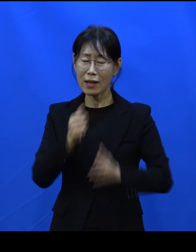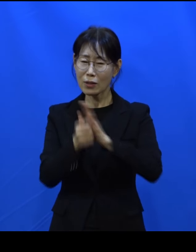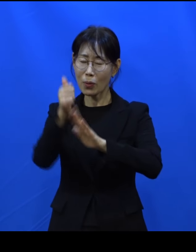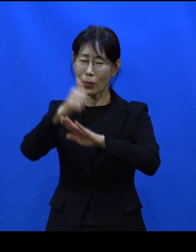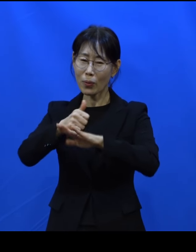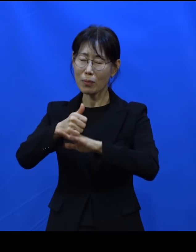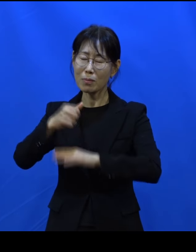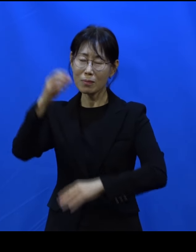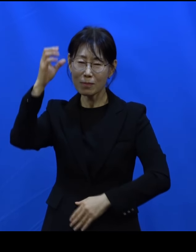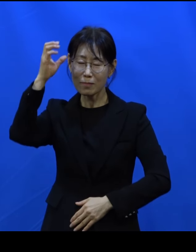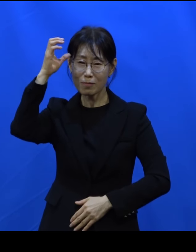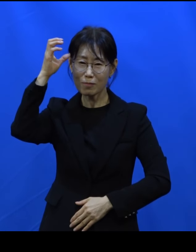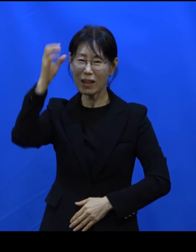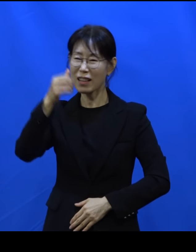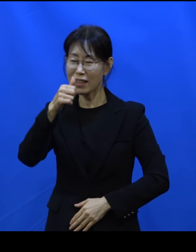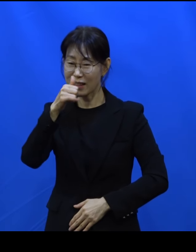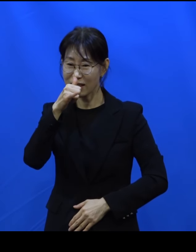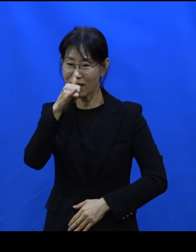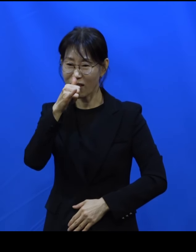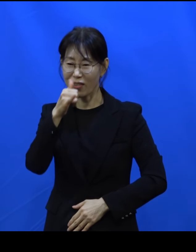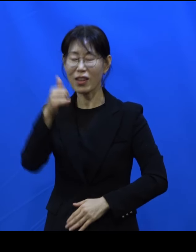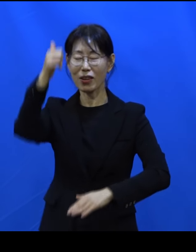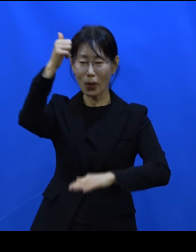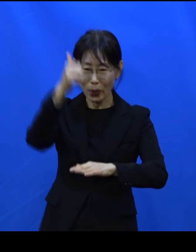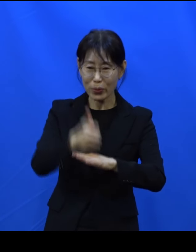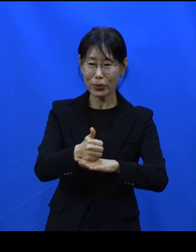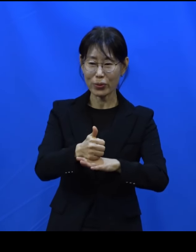신부의 최종 종착지는 그리스도예요.